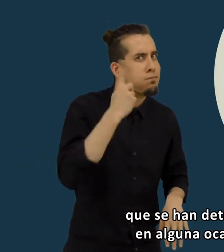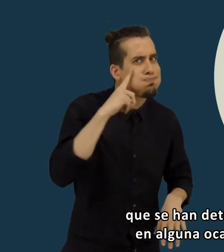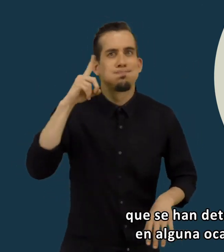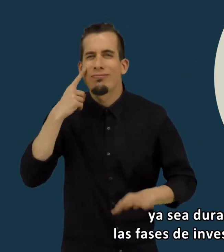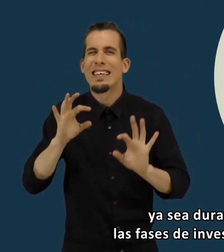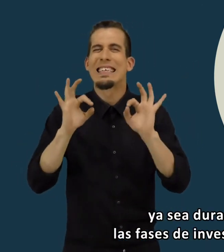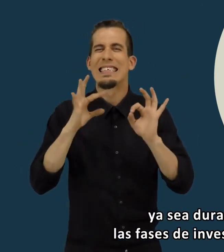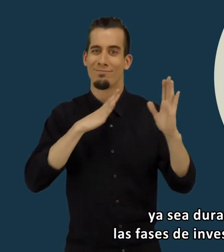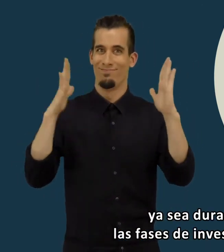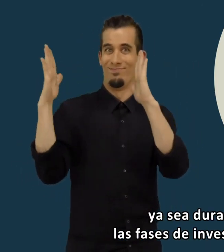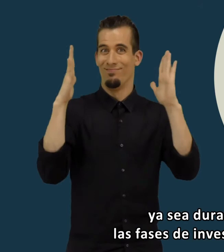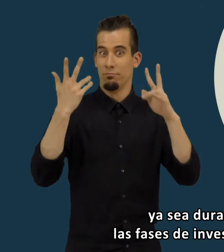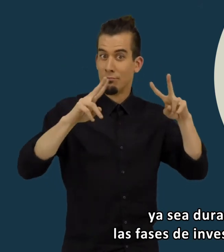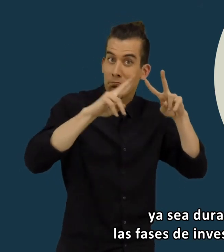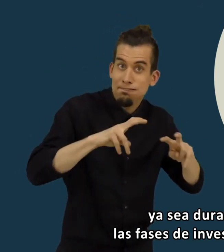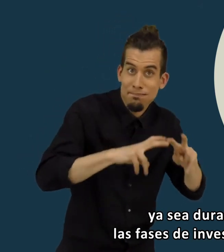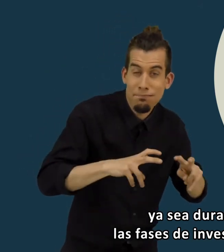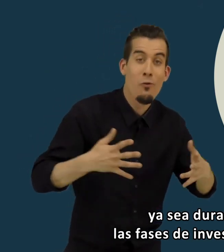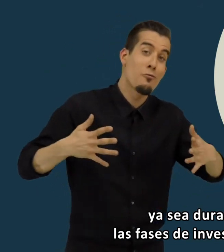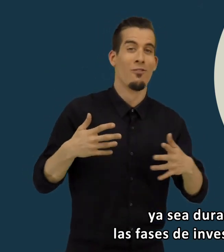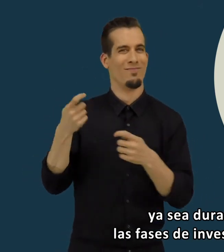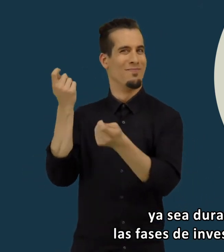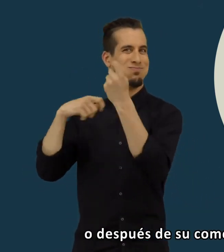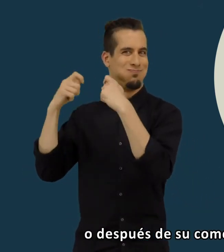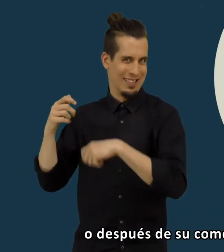de investigación o después de su comercialización.